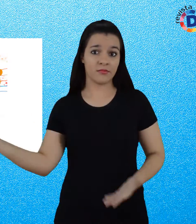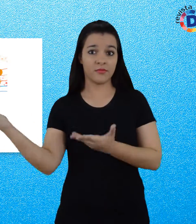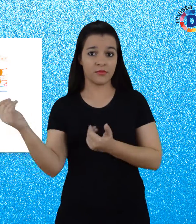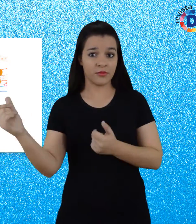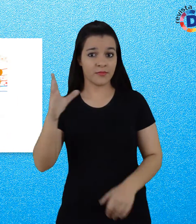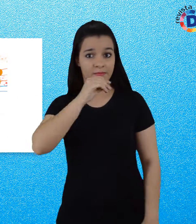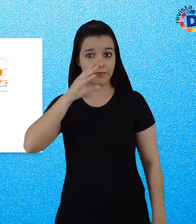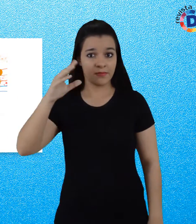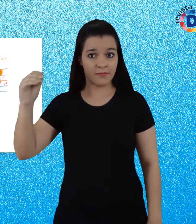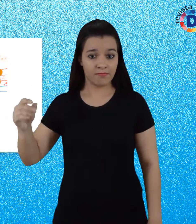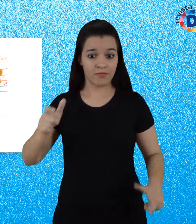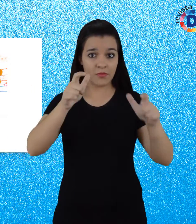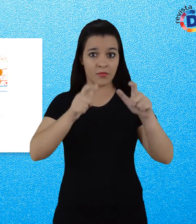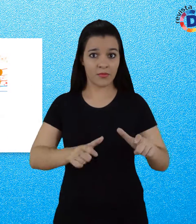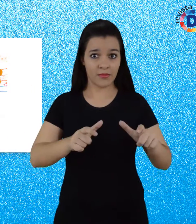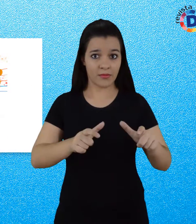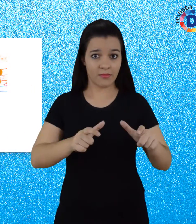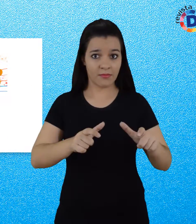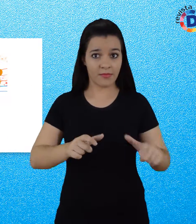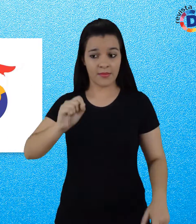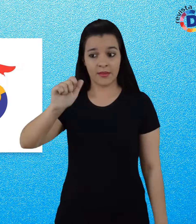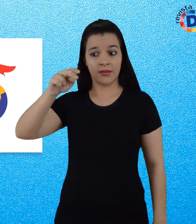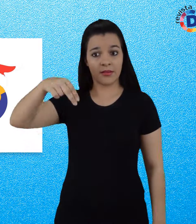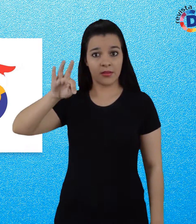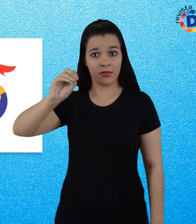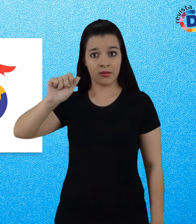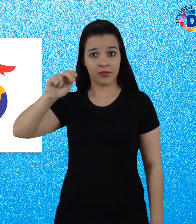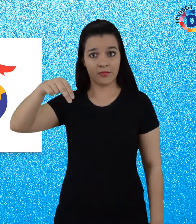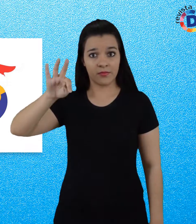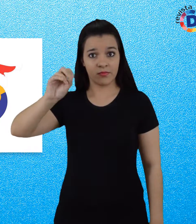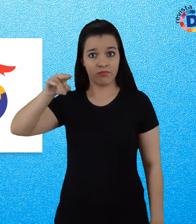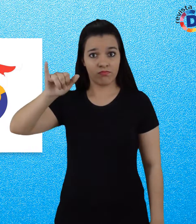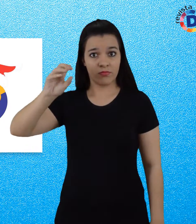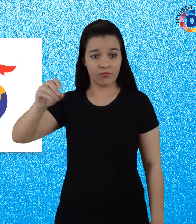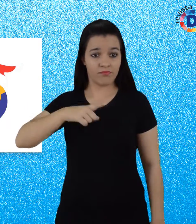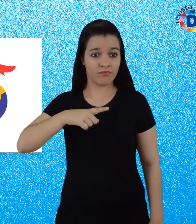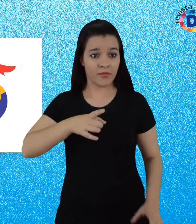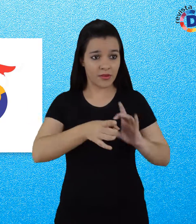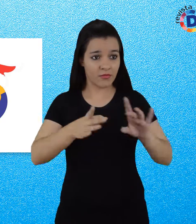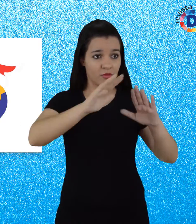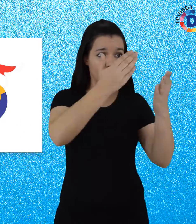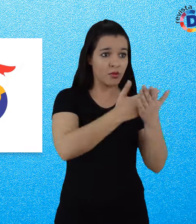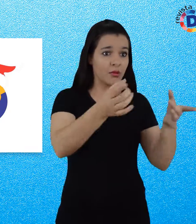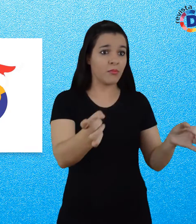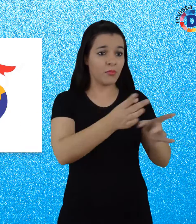Centro para Criança e para Adolescente do bairro Parque Santo Antônio, que oferece atendimento no